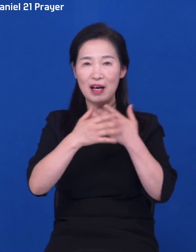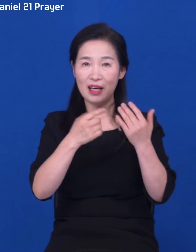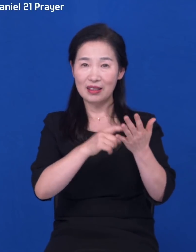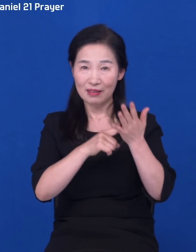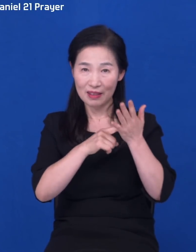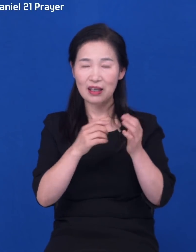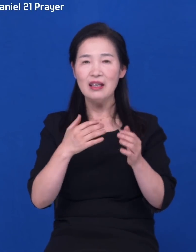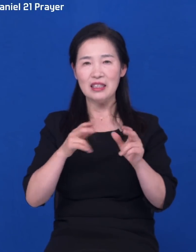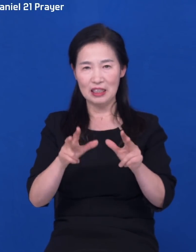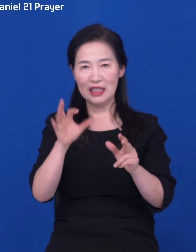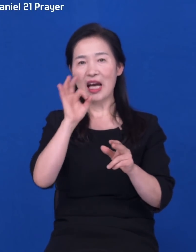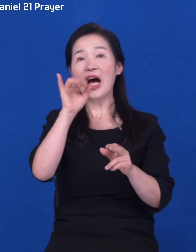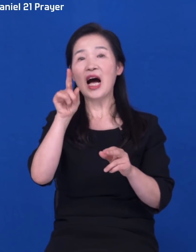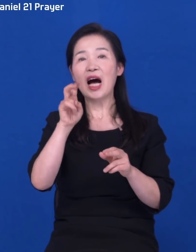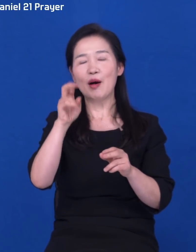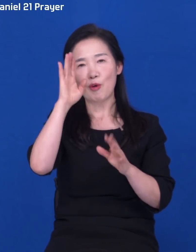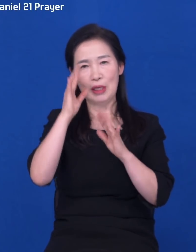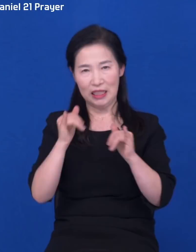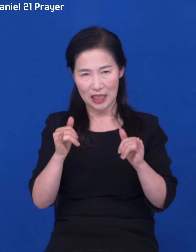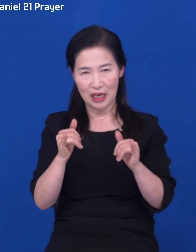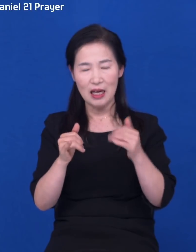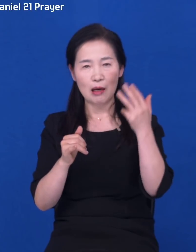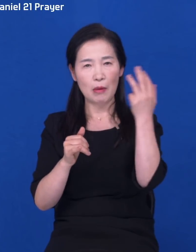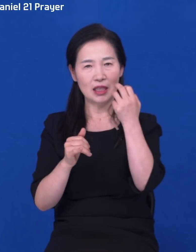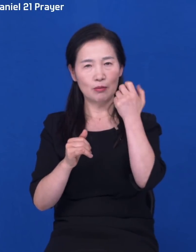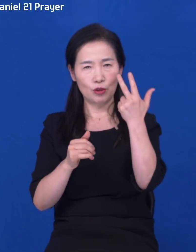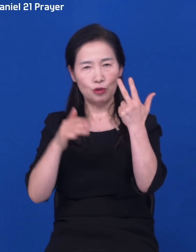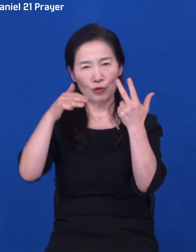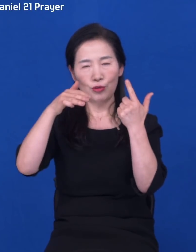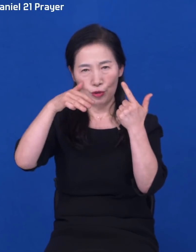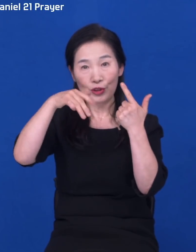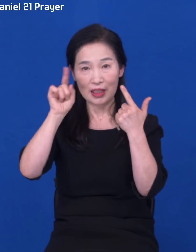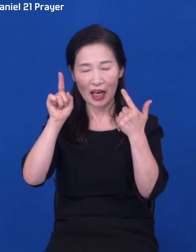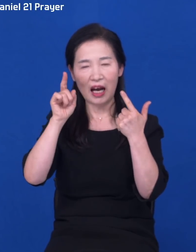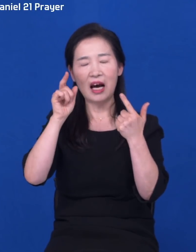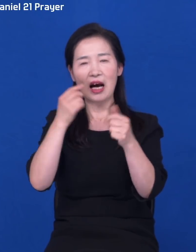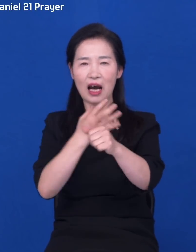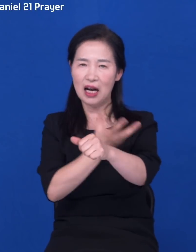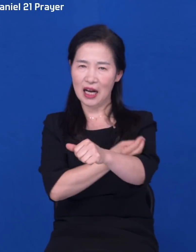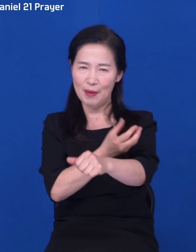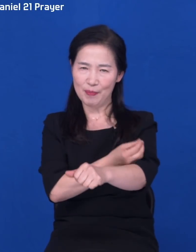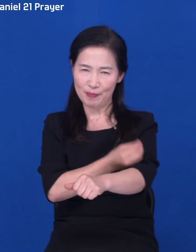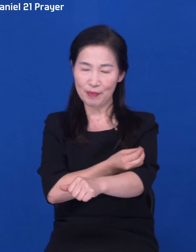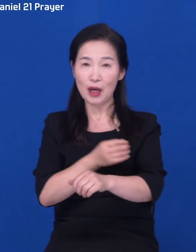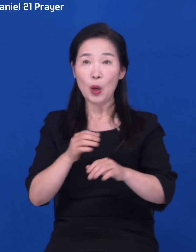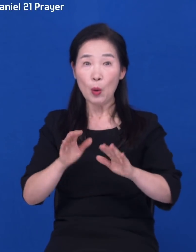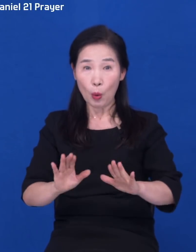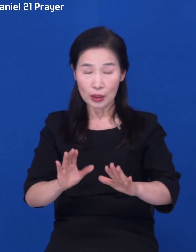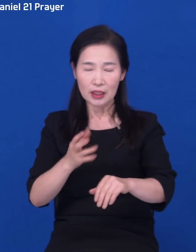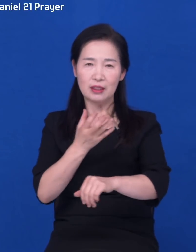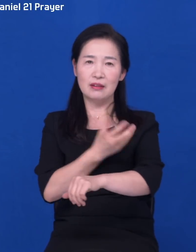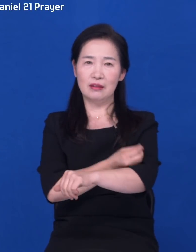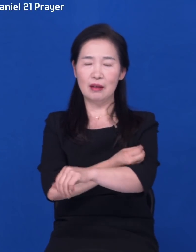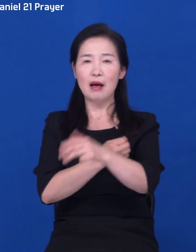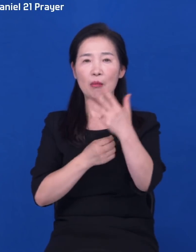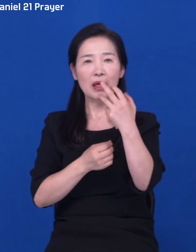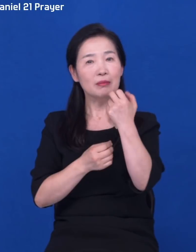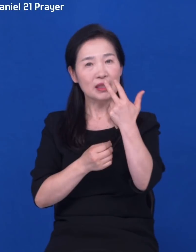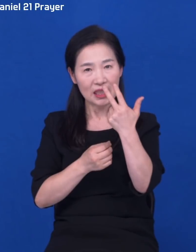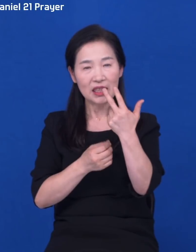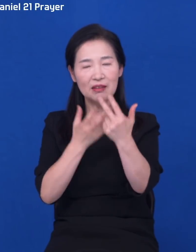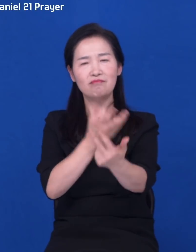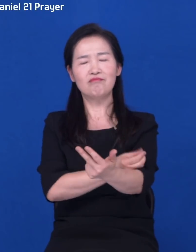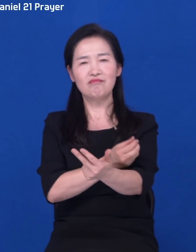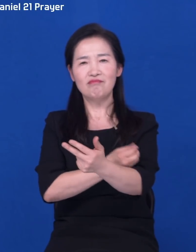암 환자입니다. 86차 항암 중에 있고 원래 오늘은 87차 항암을 맞이했어야 되는